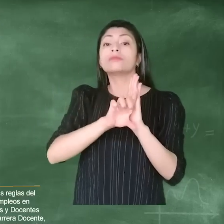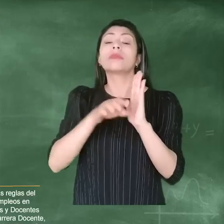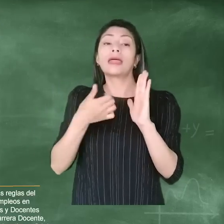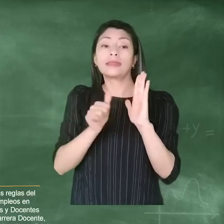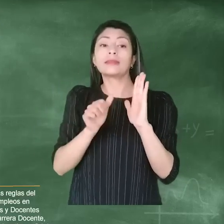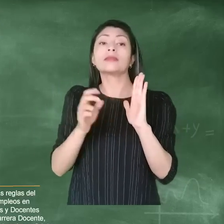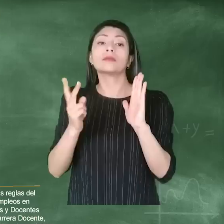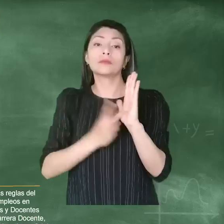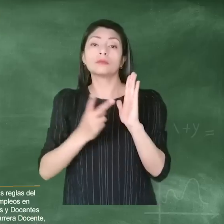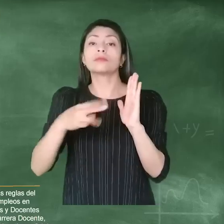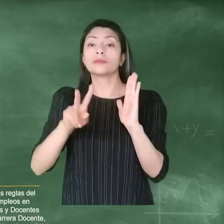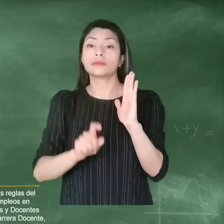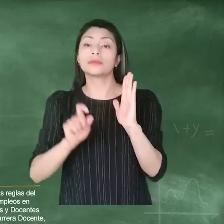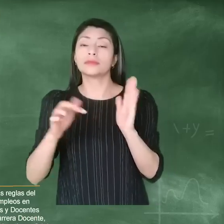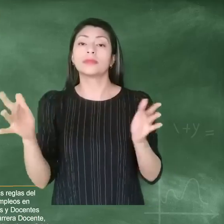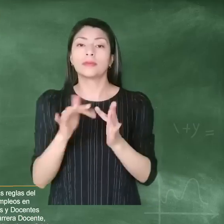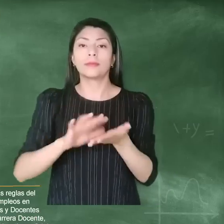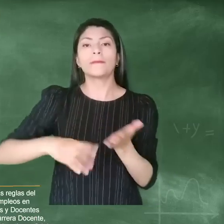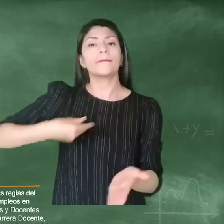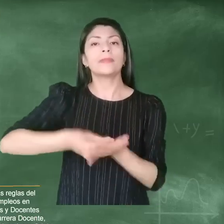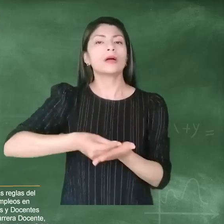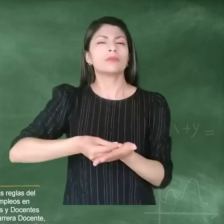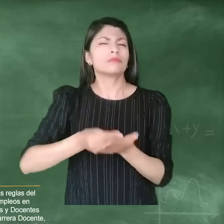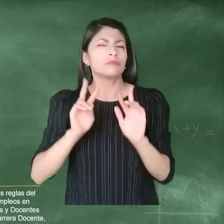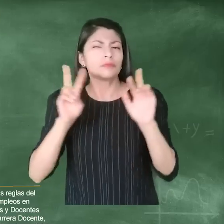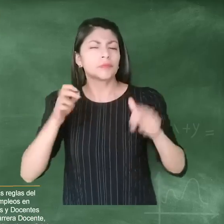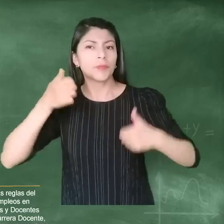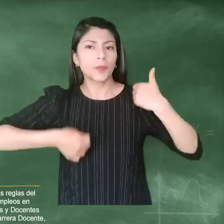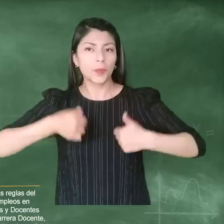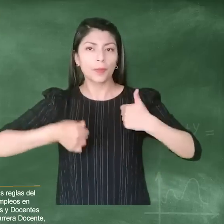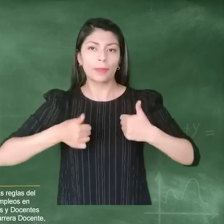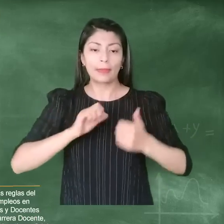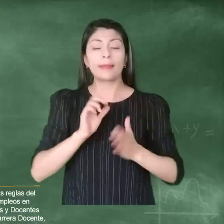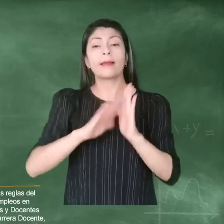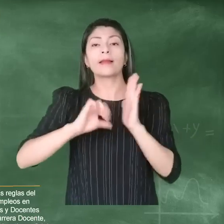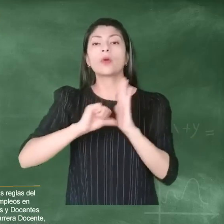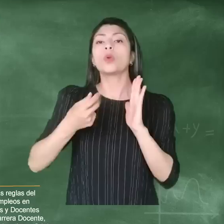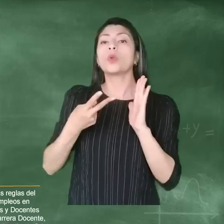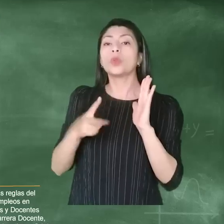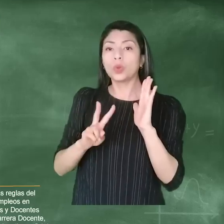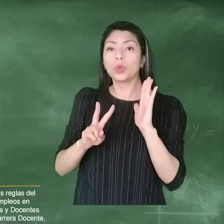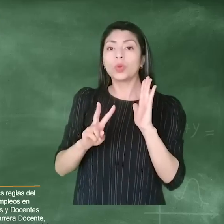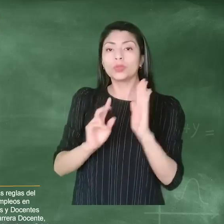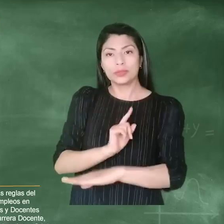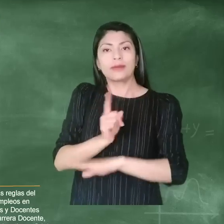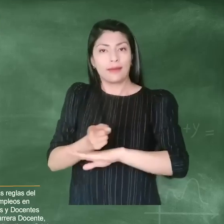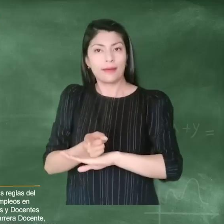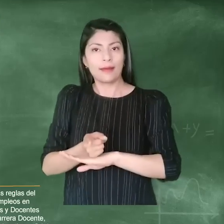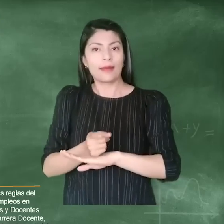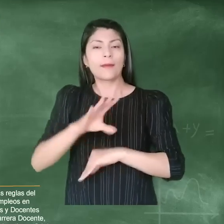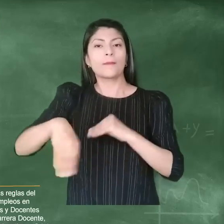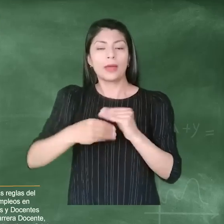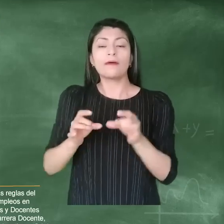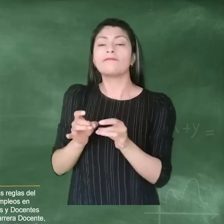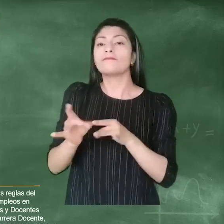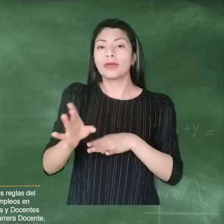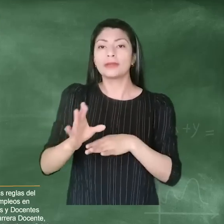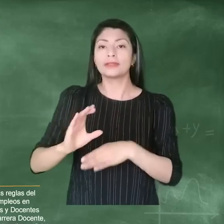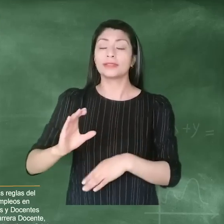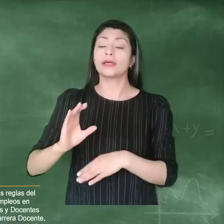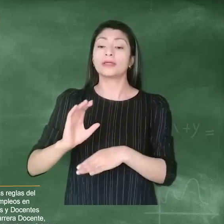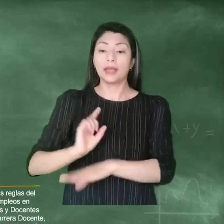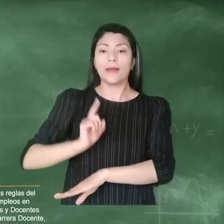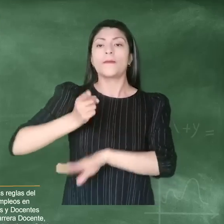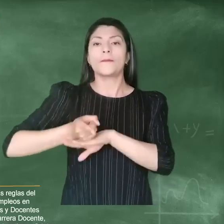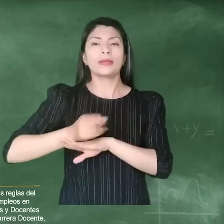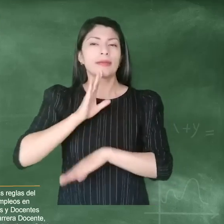de 2006. Este pago se deberá realizar en la forma establecida en el artículo 12 de este acuerdo, y en